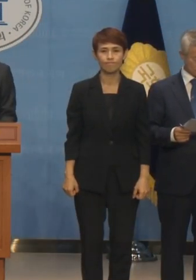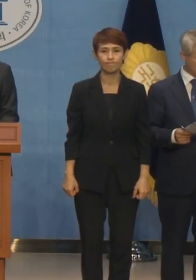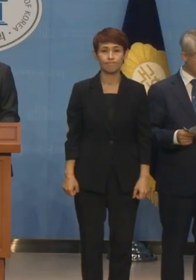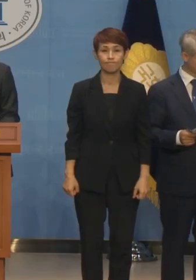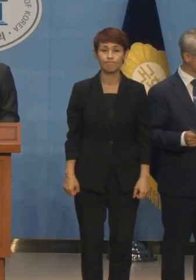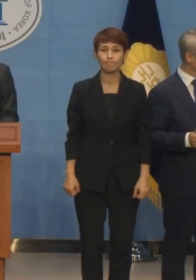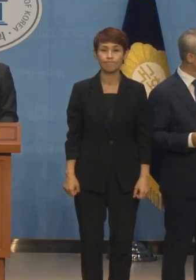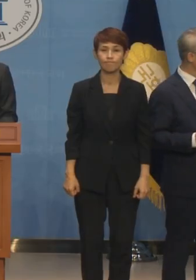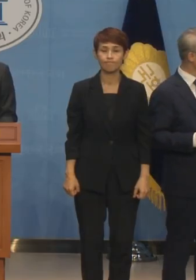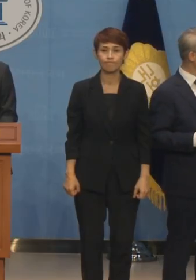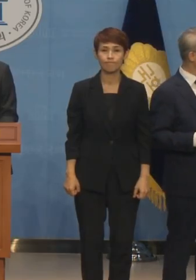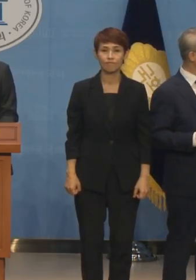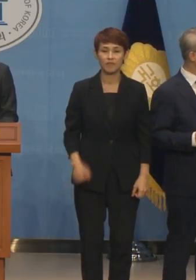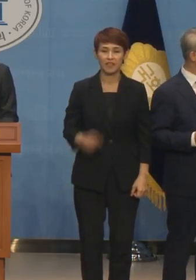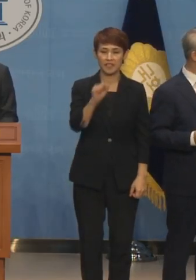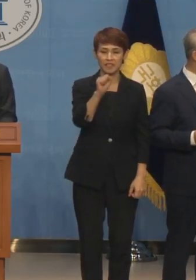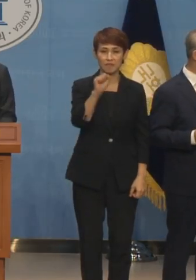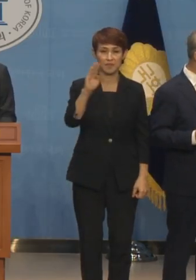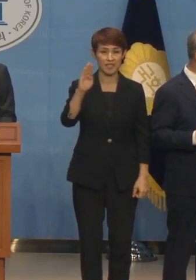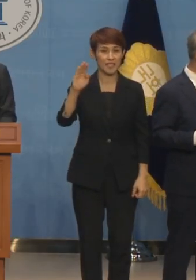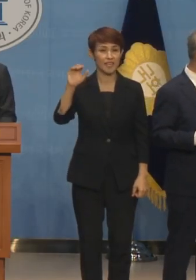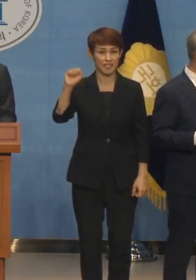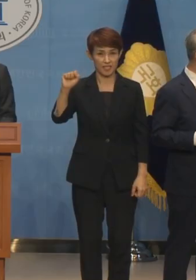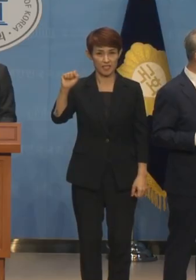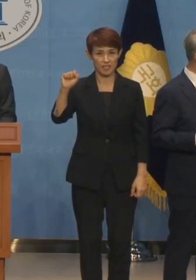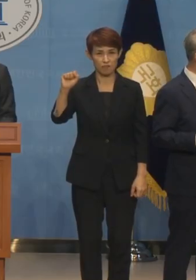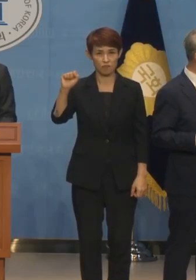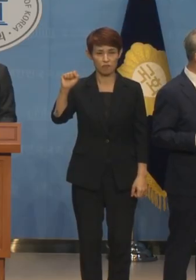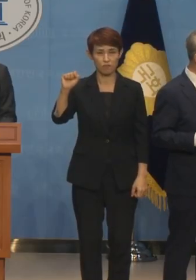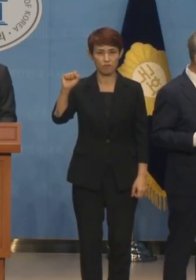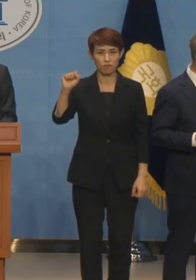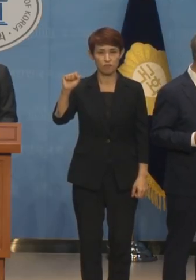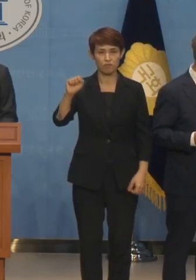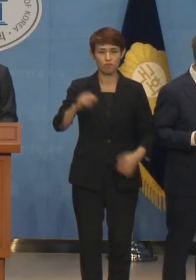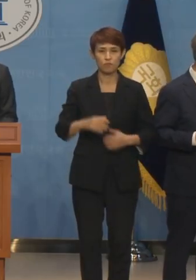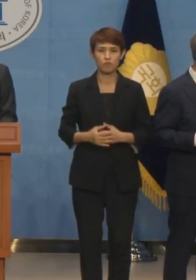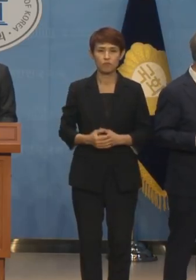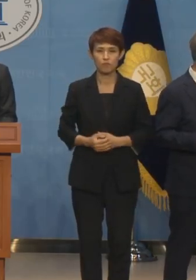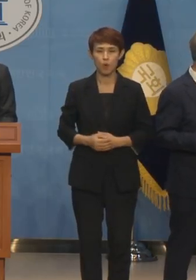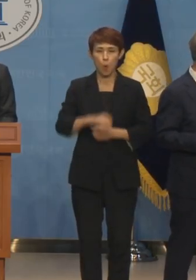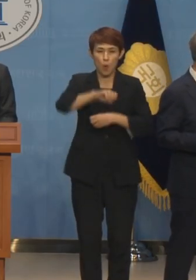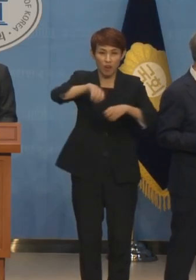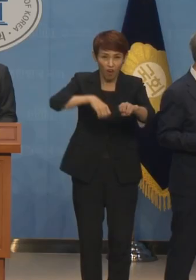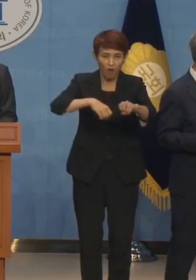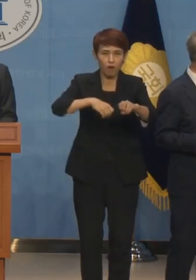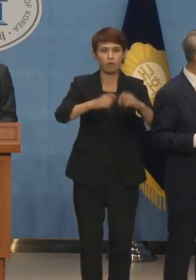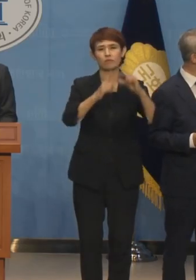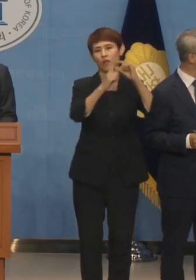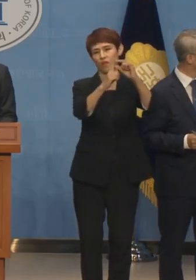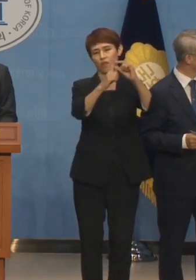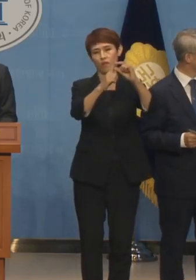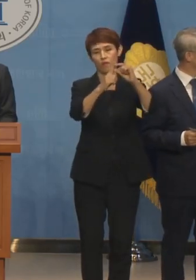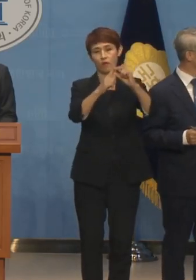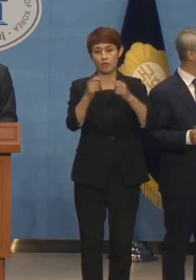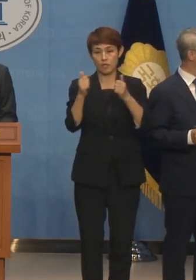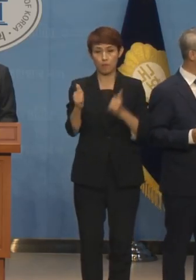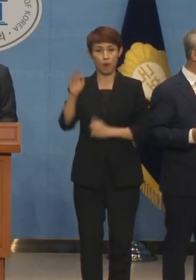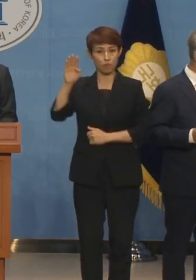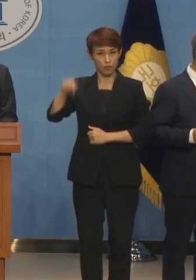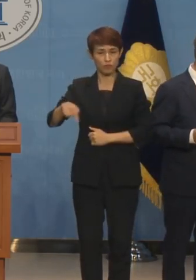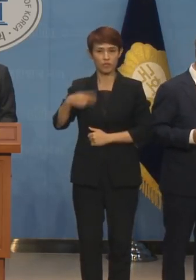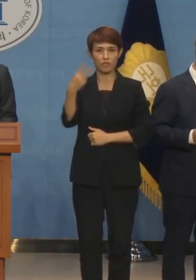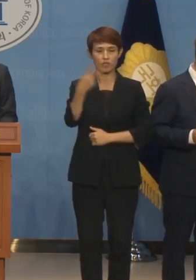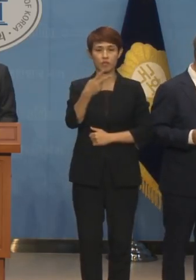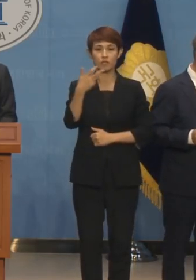한편 위 SBS는 오일이라는 표현을 쓰면서 재판부는 지난 2018년